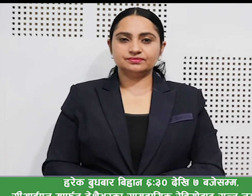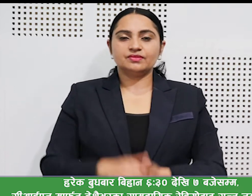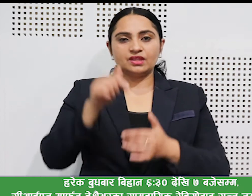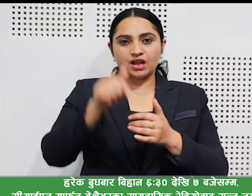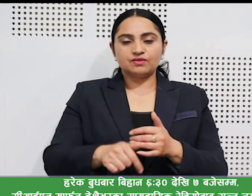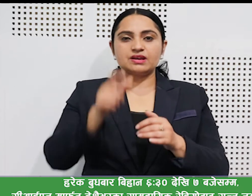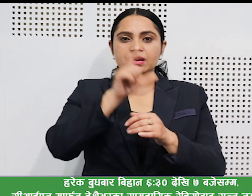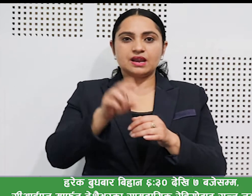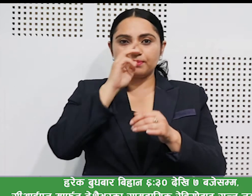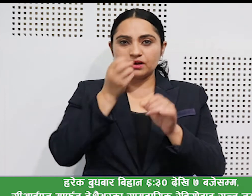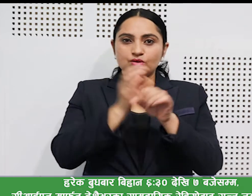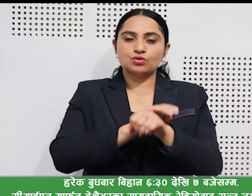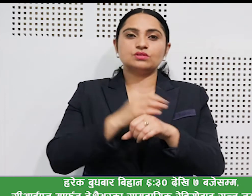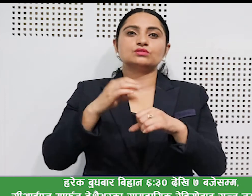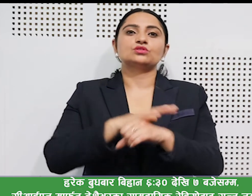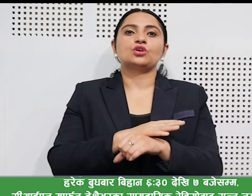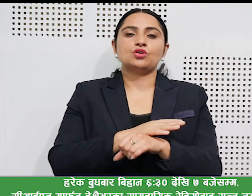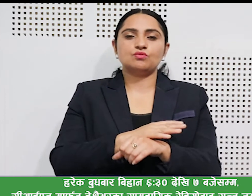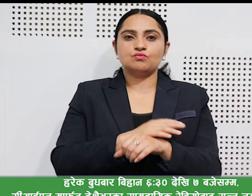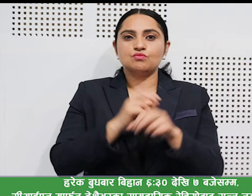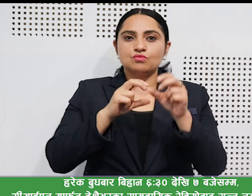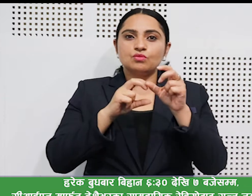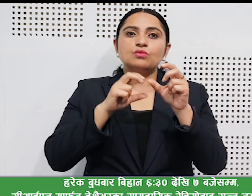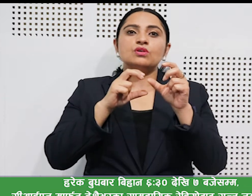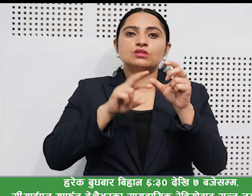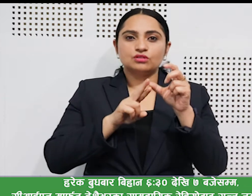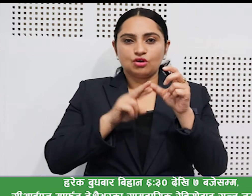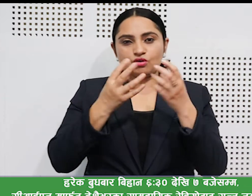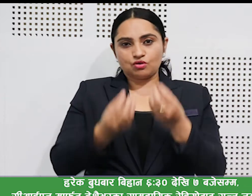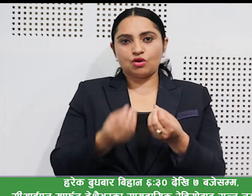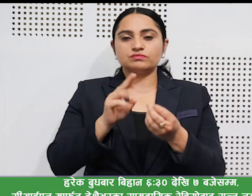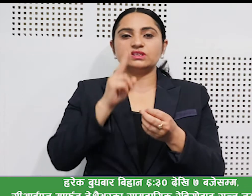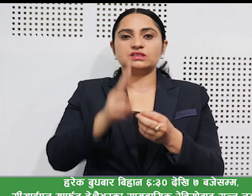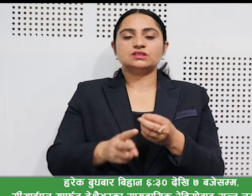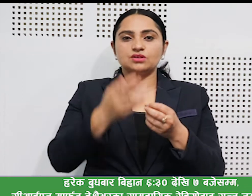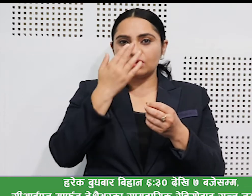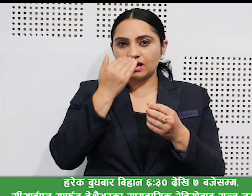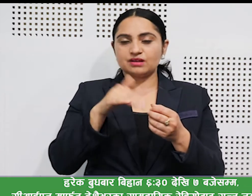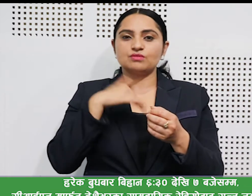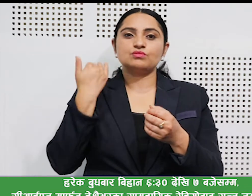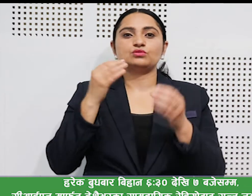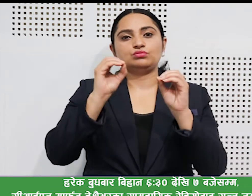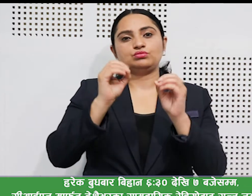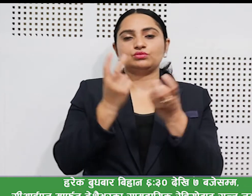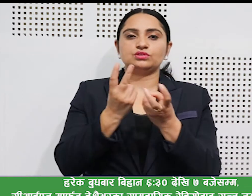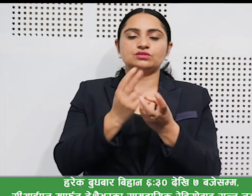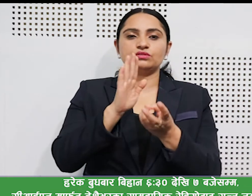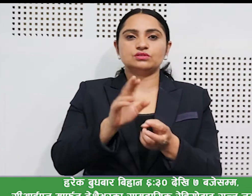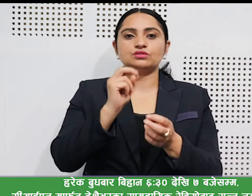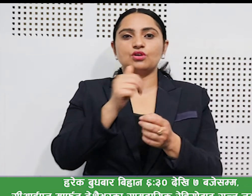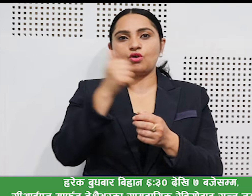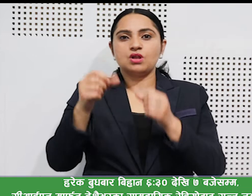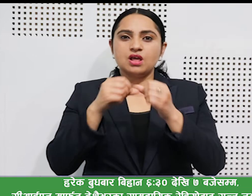अहिले नेपालमा कोरोना संक्रमण दर निकै कम छ भने यसका कारण हुने मृत्यु 0 छ। तर अन्य